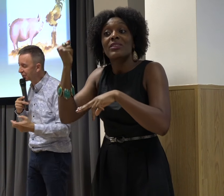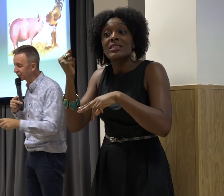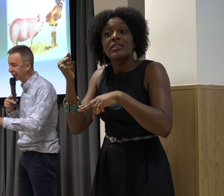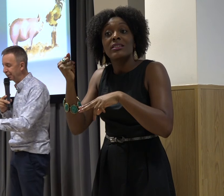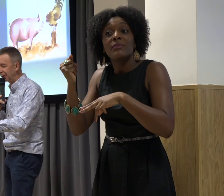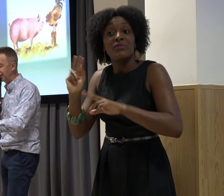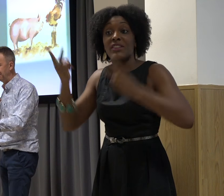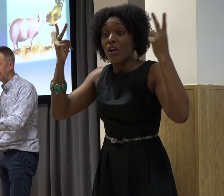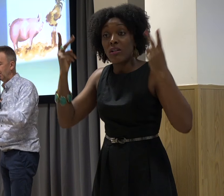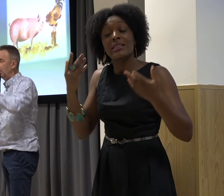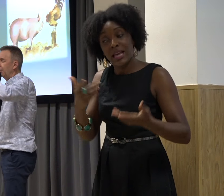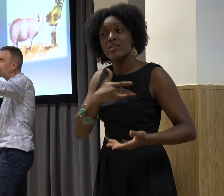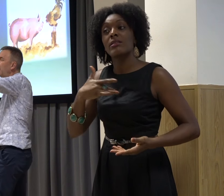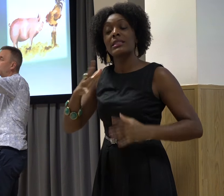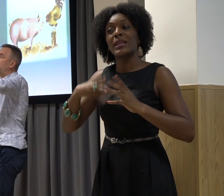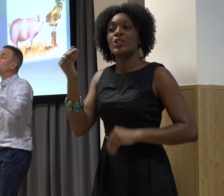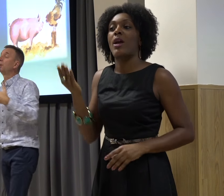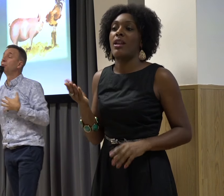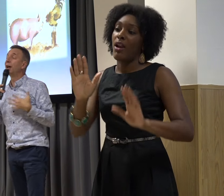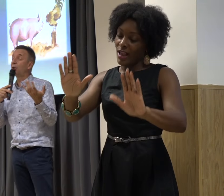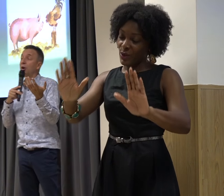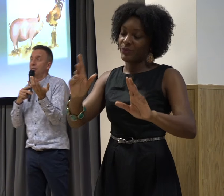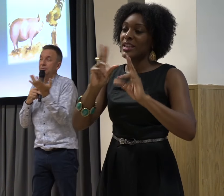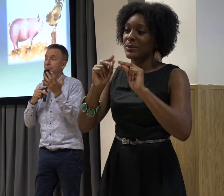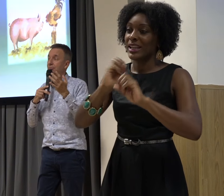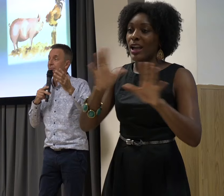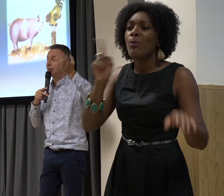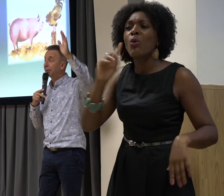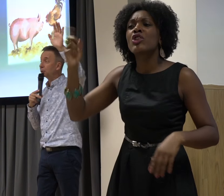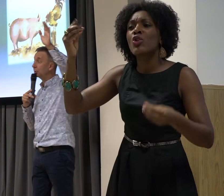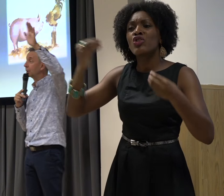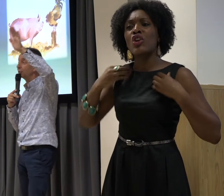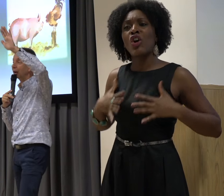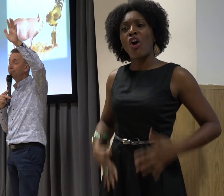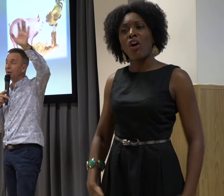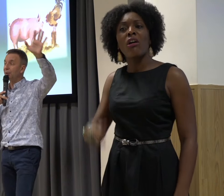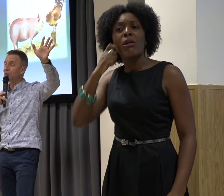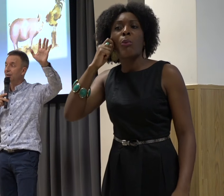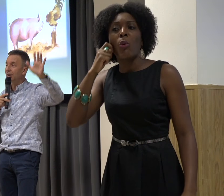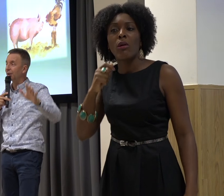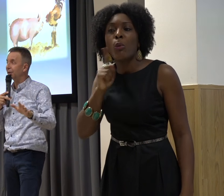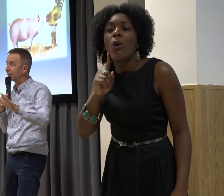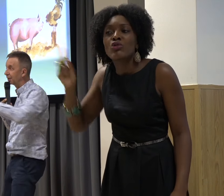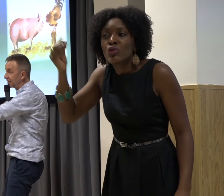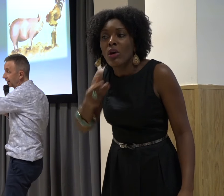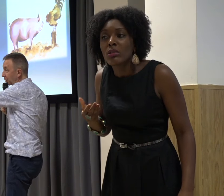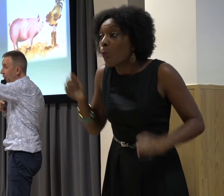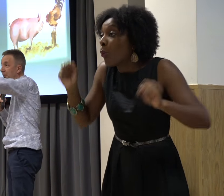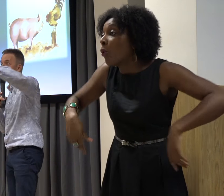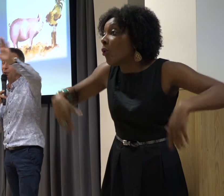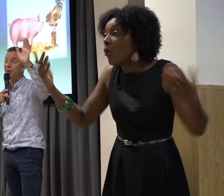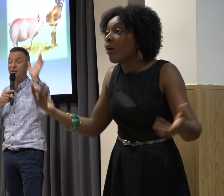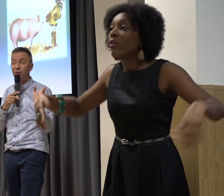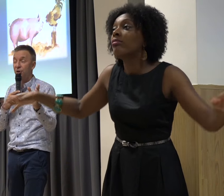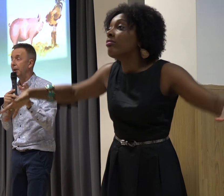bonne santé spirituelle. Pourquoi est-ce que Dieu nous a donné un corps? Après tout, on aurait pu être aussi des êtres comme